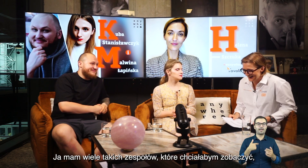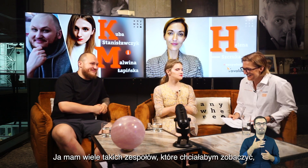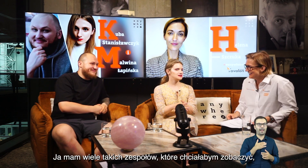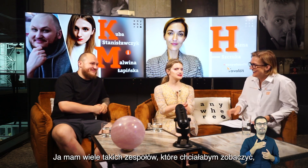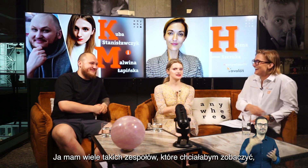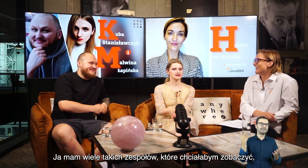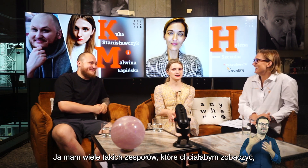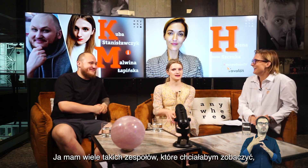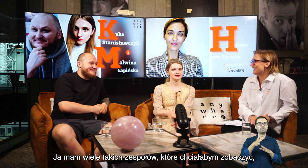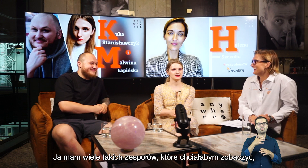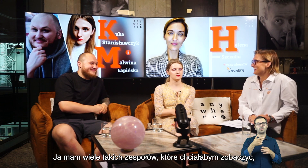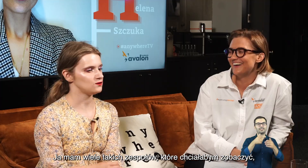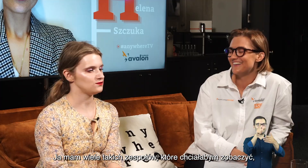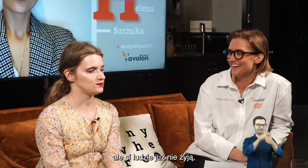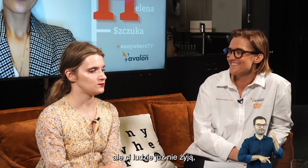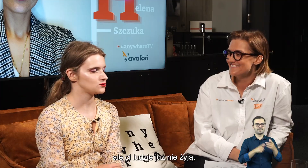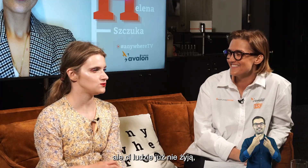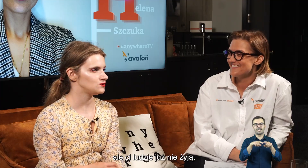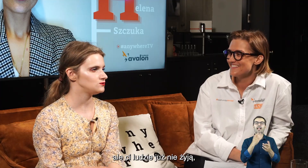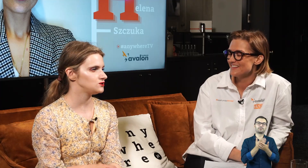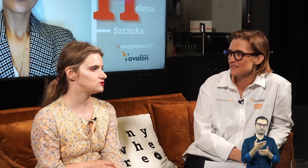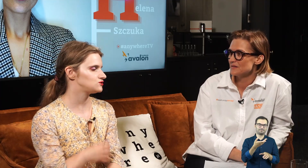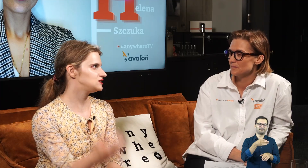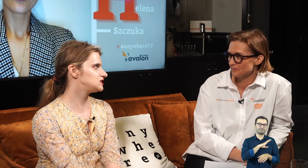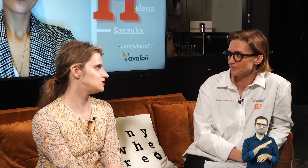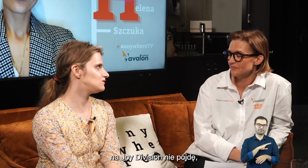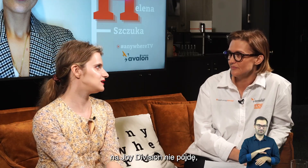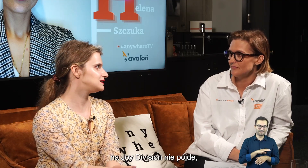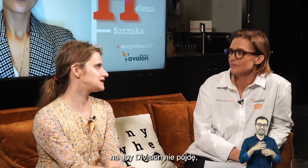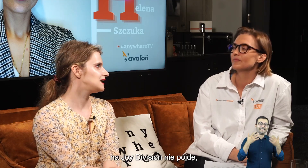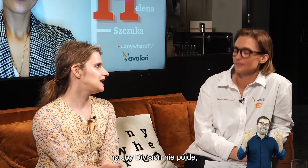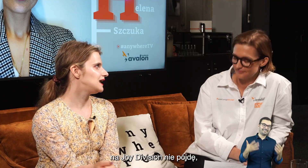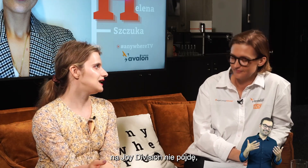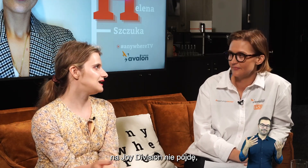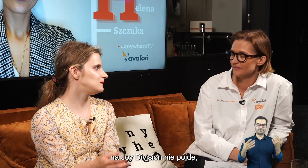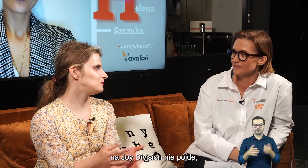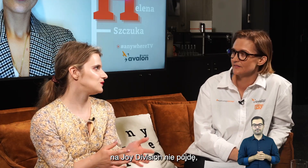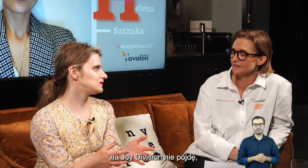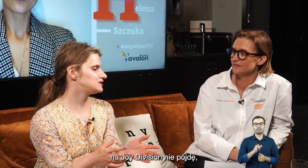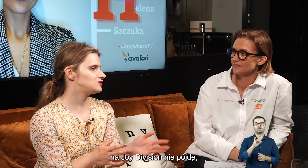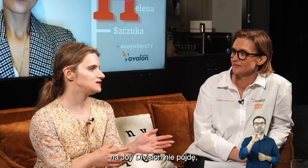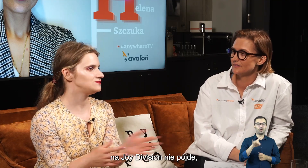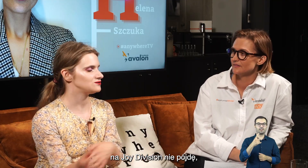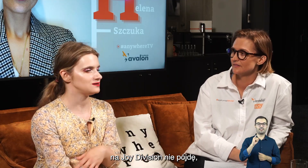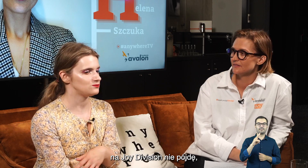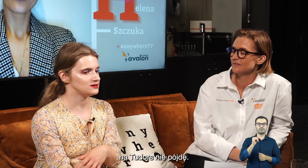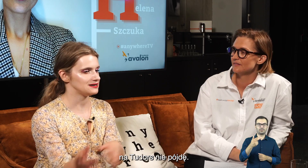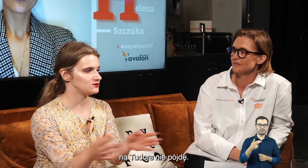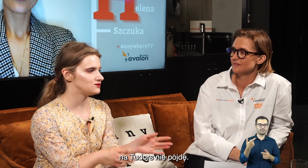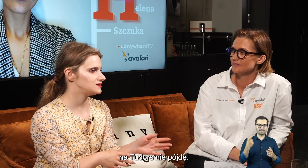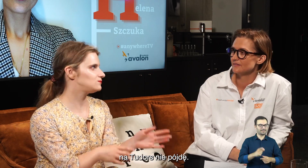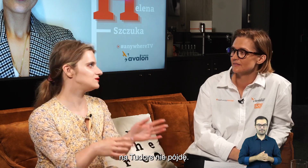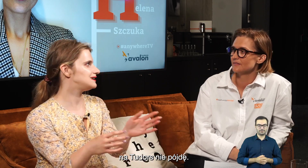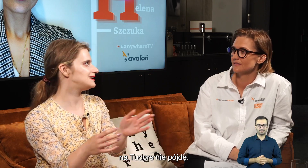Ja mam wiele takich zespołów, aha, a po prostu ludzi, którzy już nie żyją, więc no, na Joy Division nie pójdę,